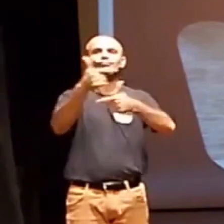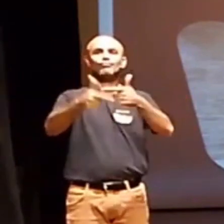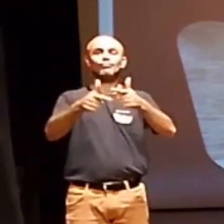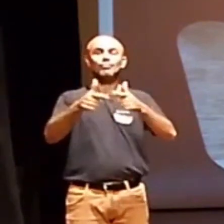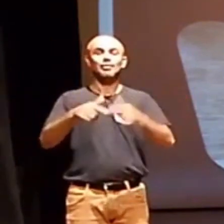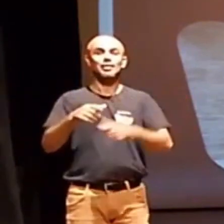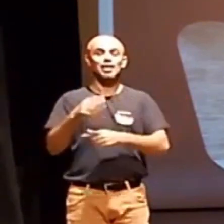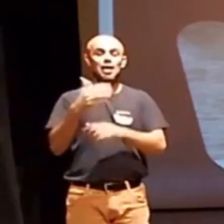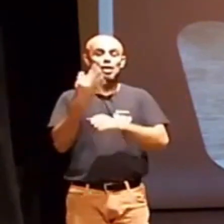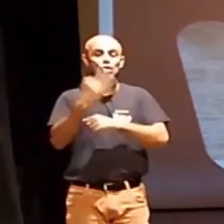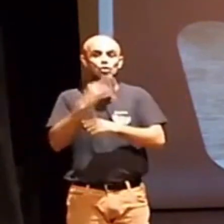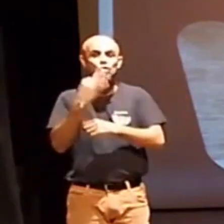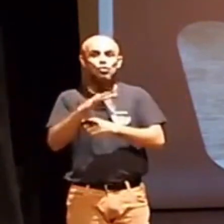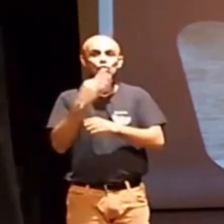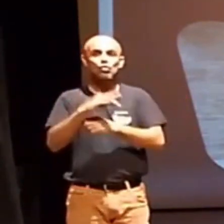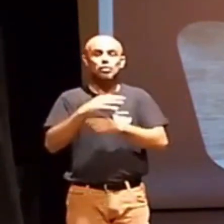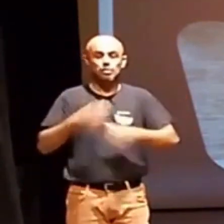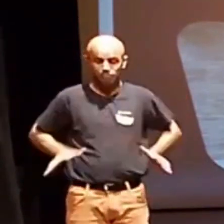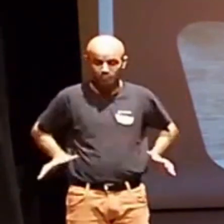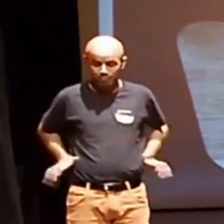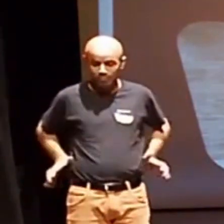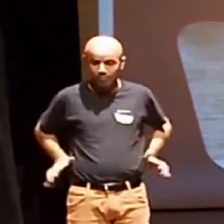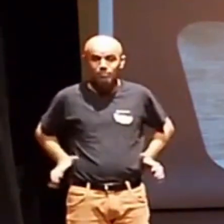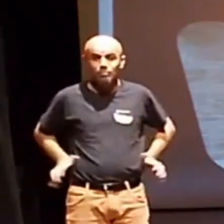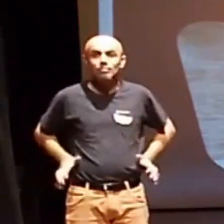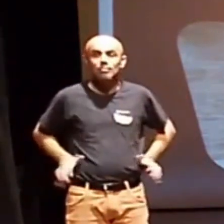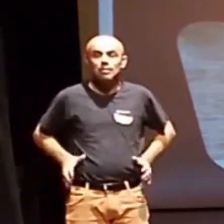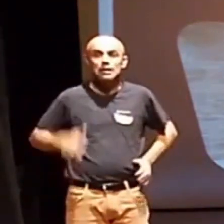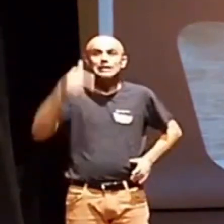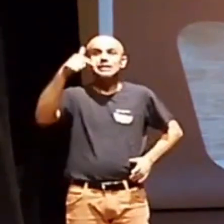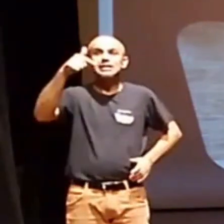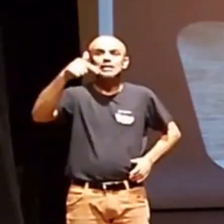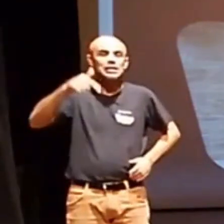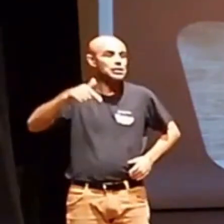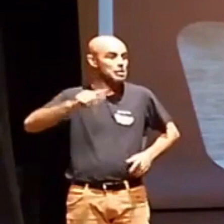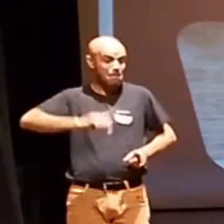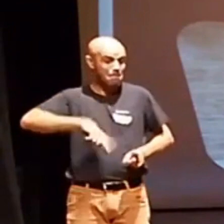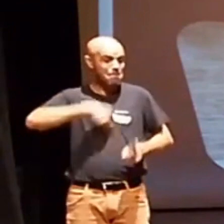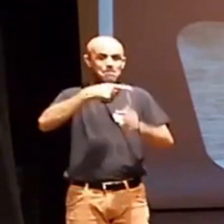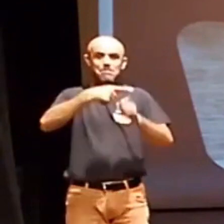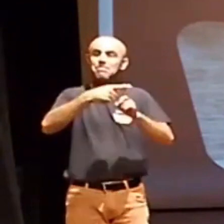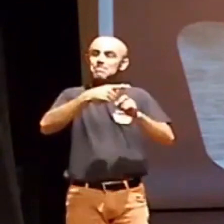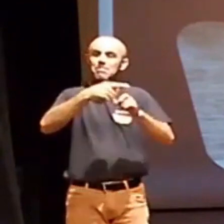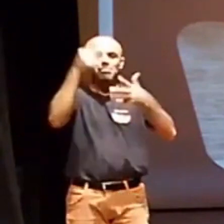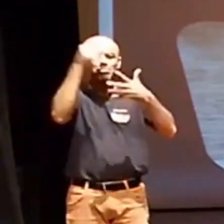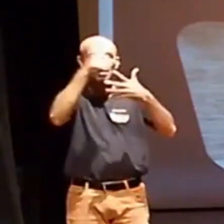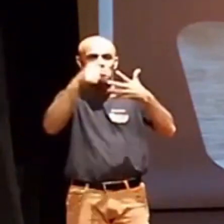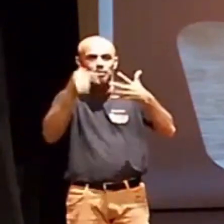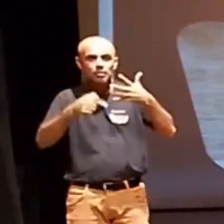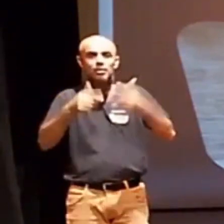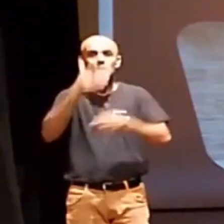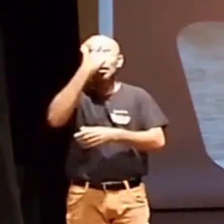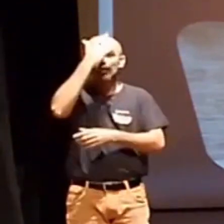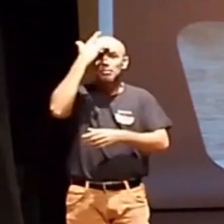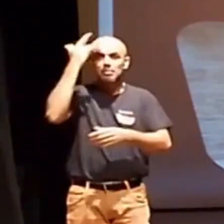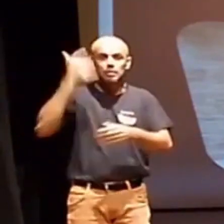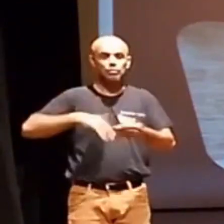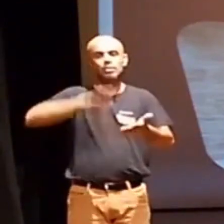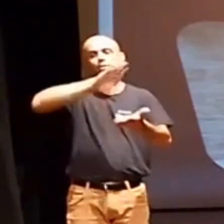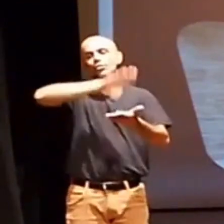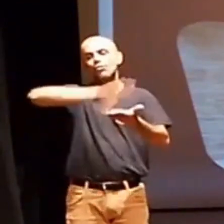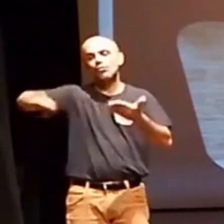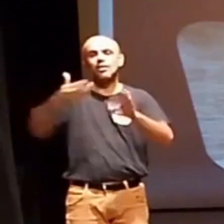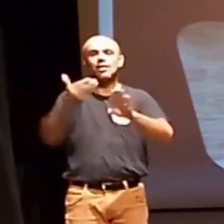dores crônicas lombares estão entre os 7 maiores motivos que retiram as pessoas do mercado de